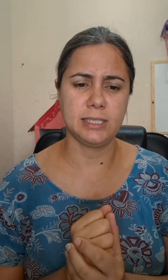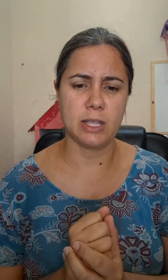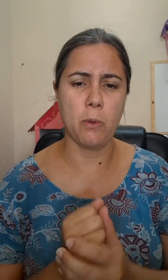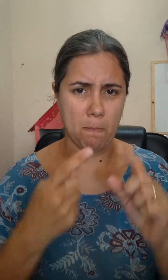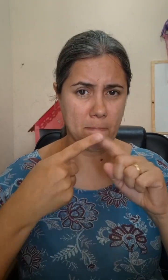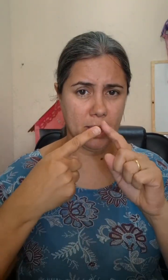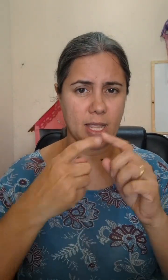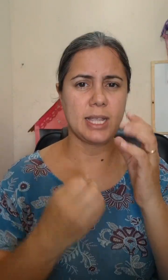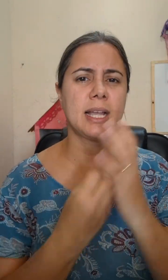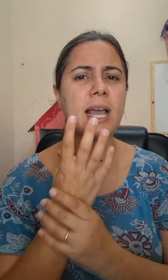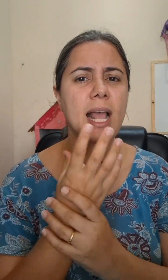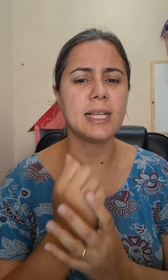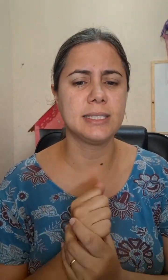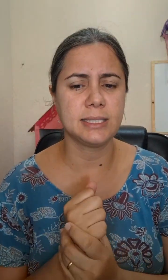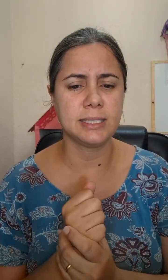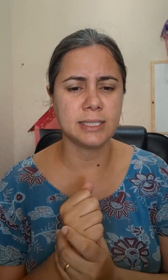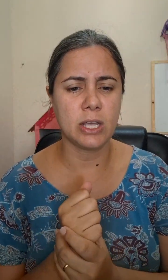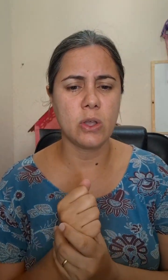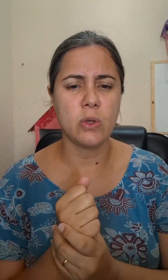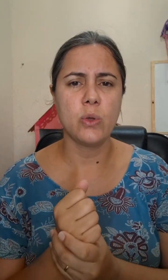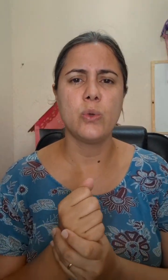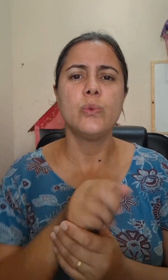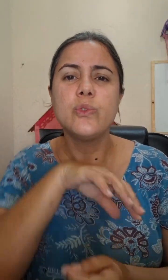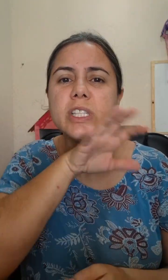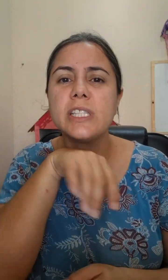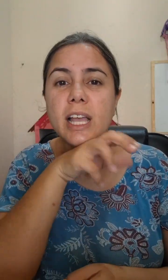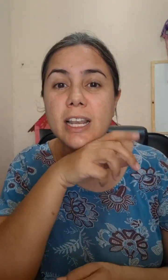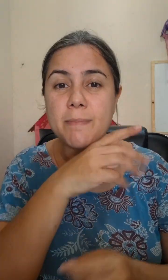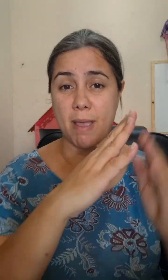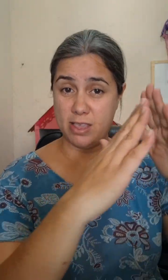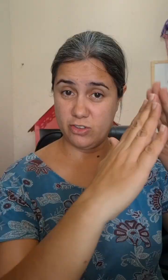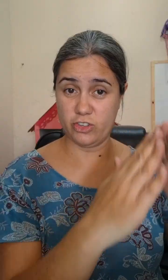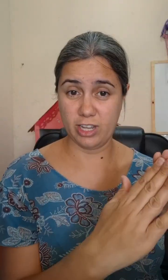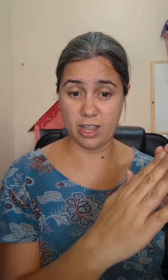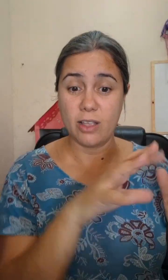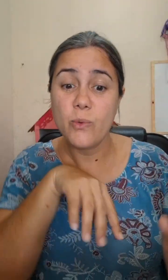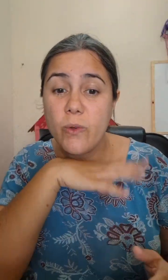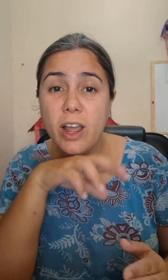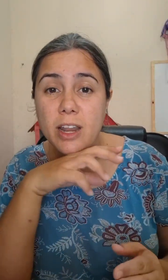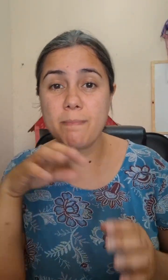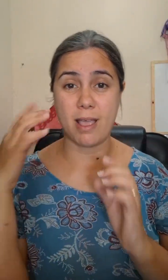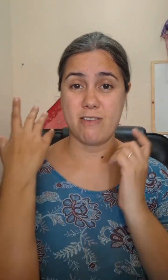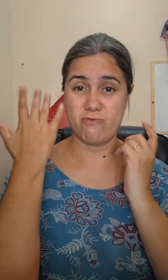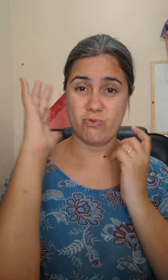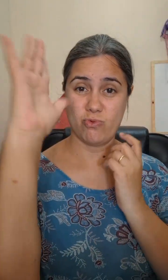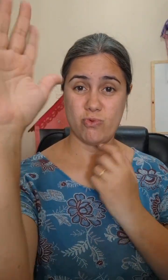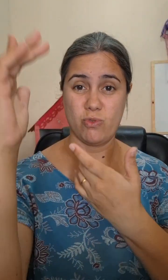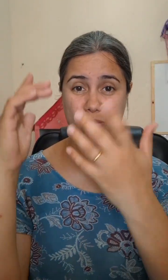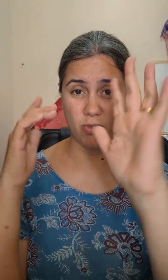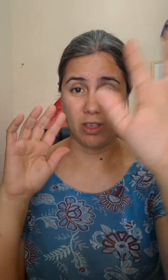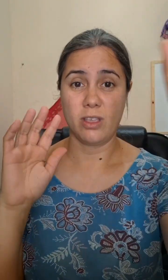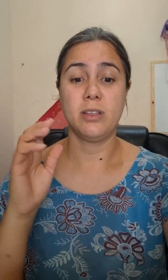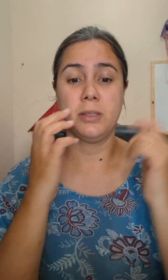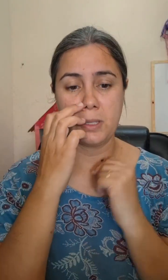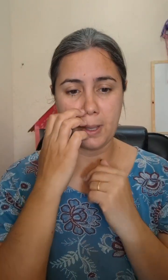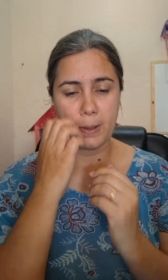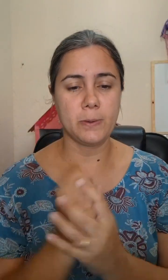animais, os animais domésticos e também os animais selvagens.